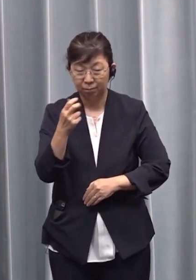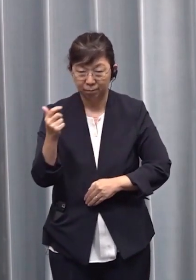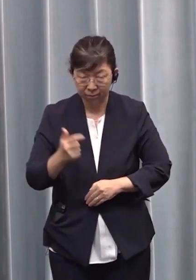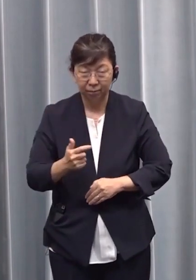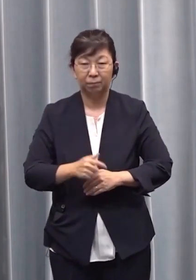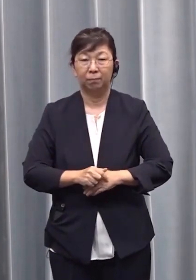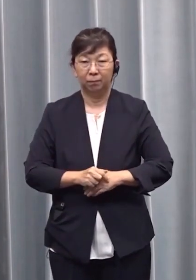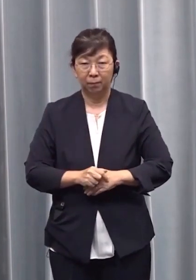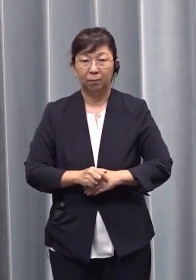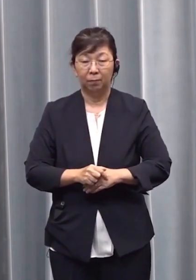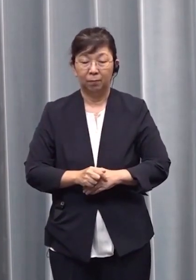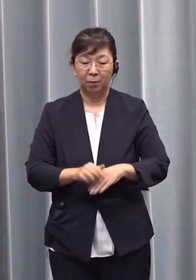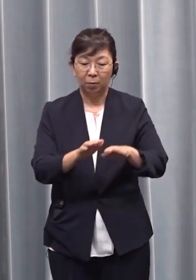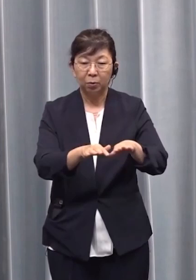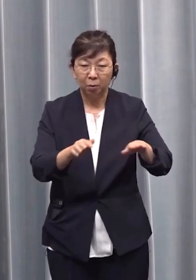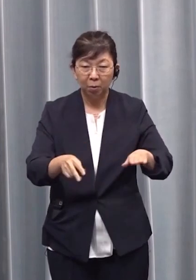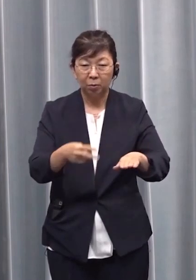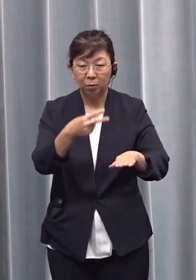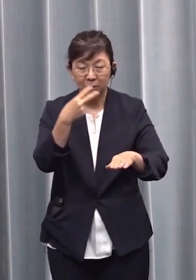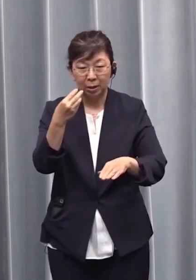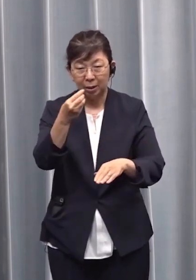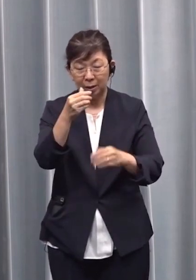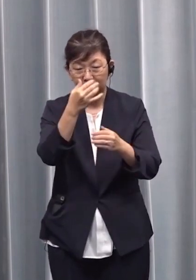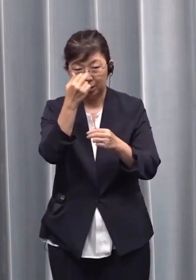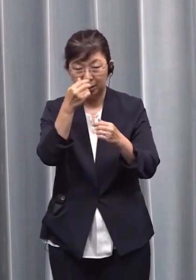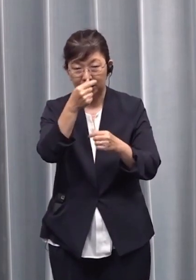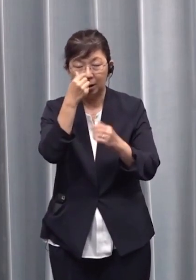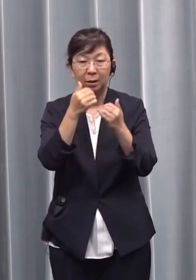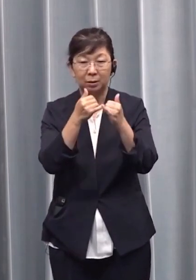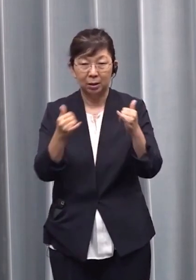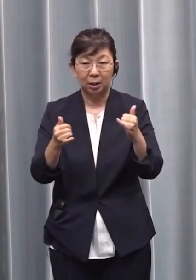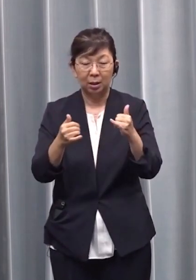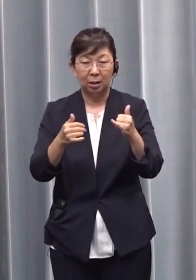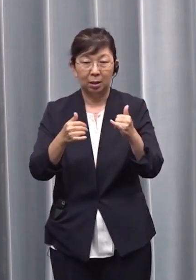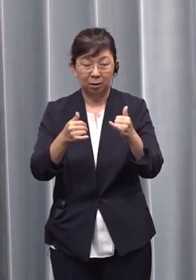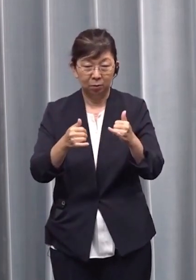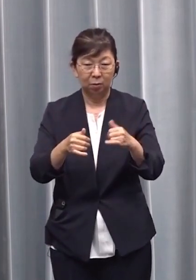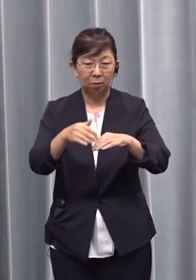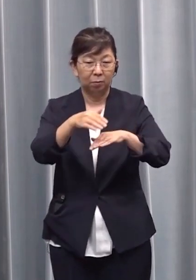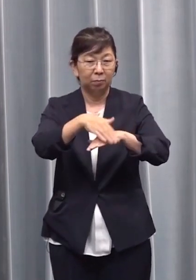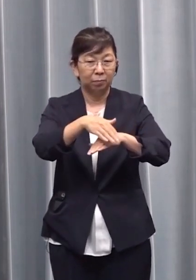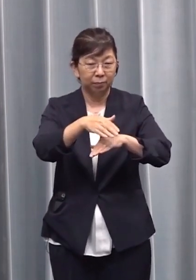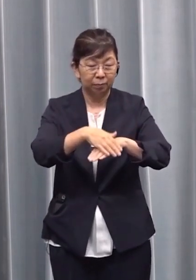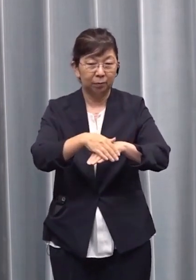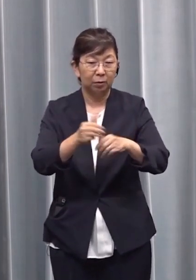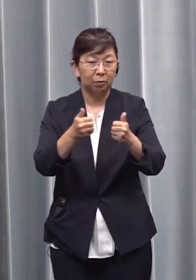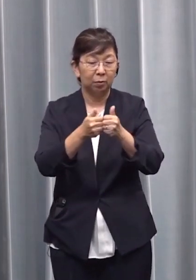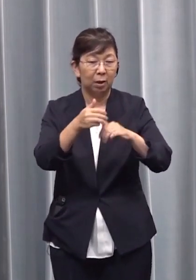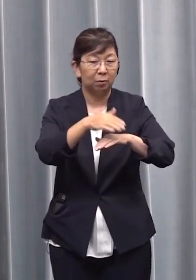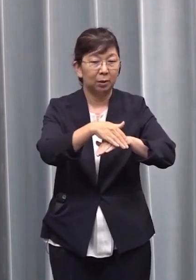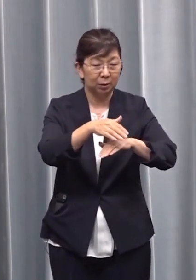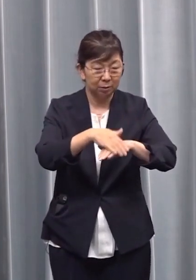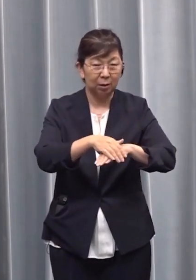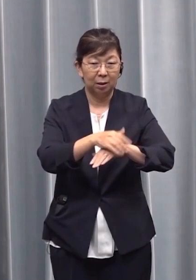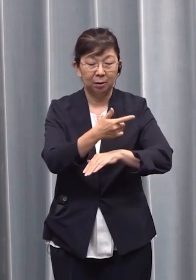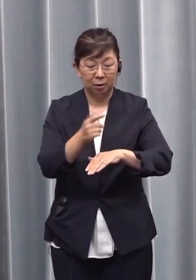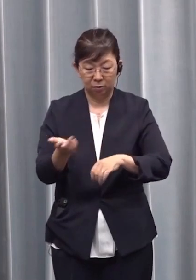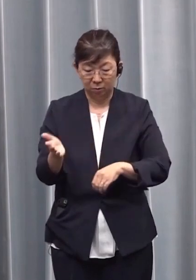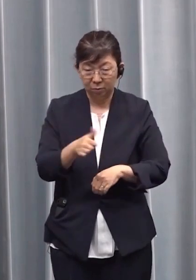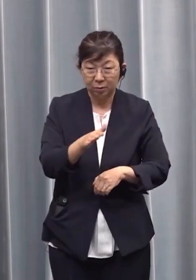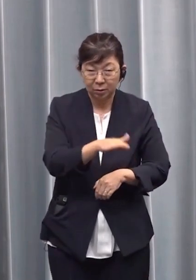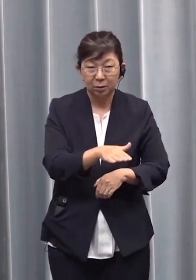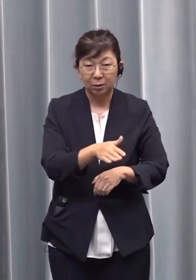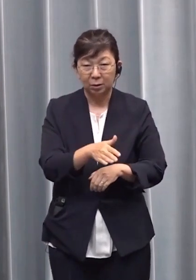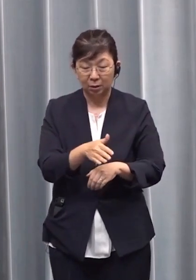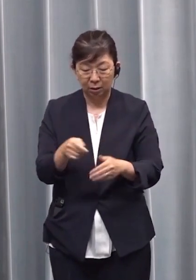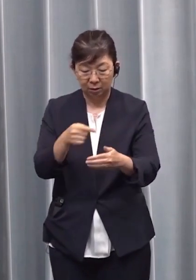ための性暴力被害者ホットラインの新設、文化芸術分野における相談窓口の設置などが盛